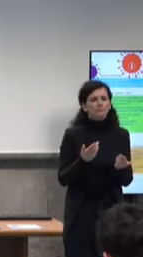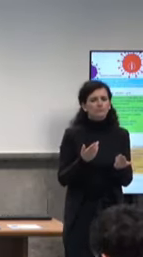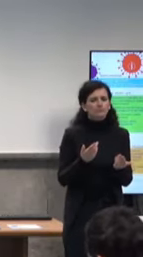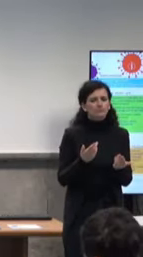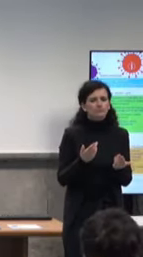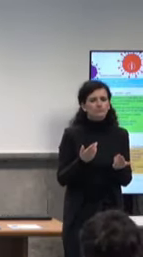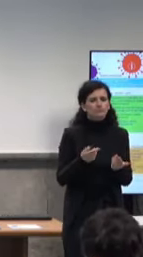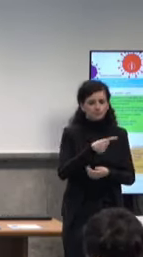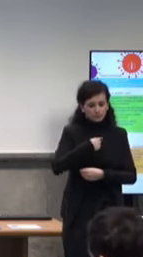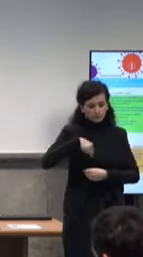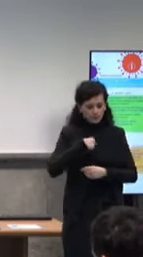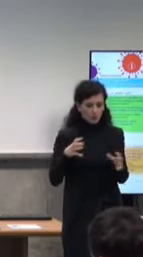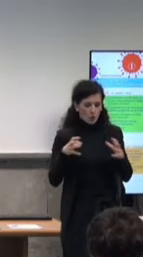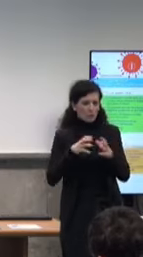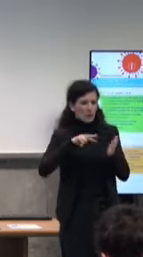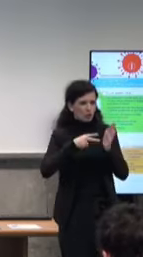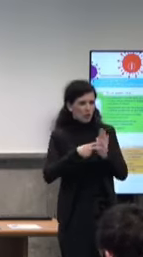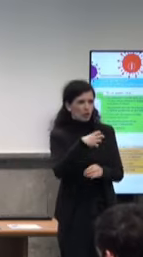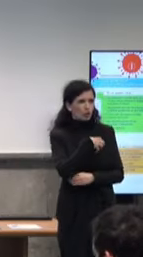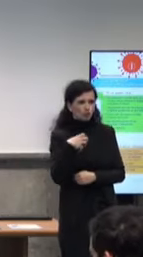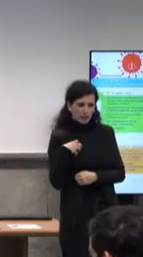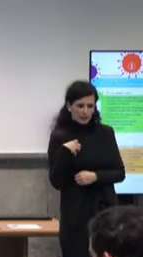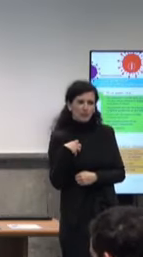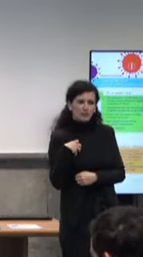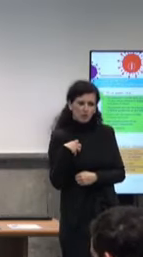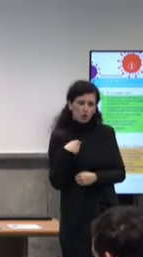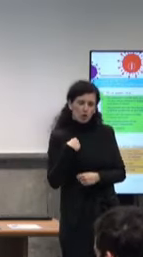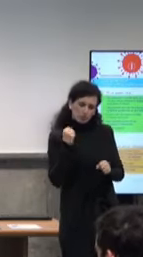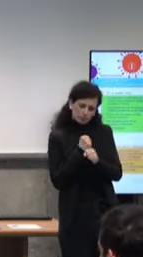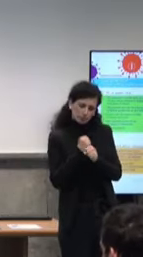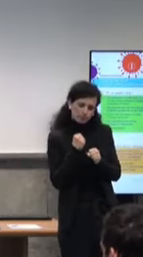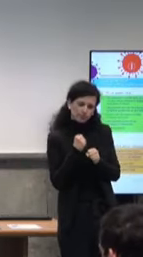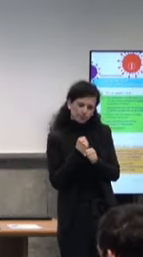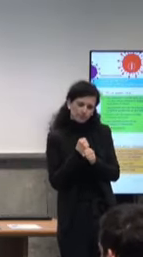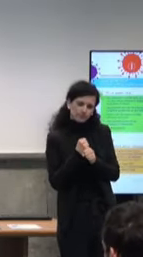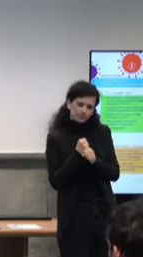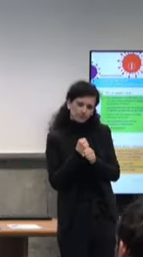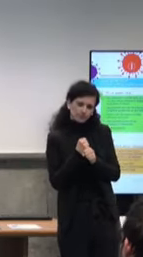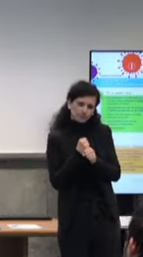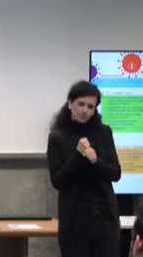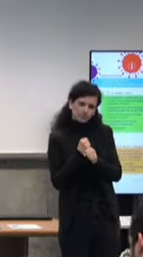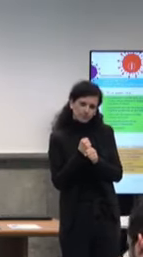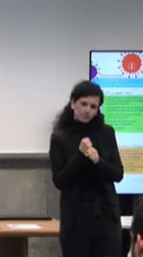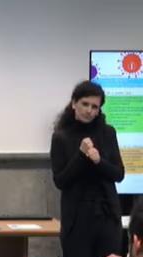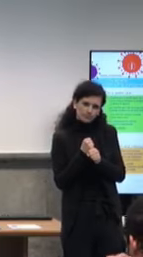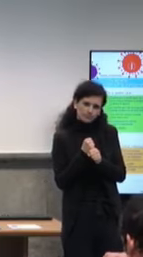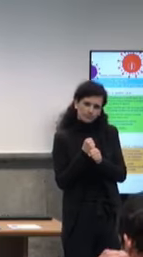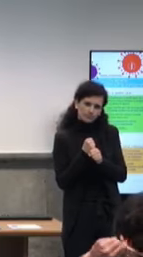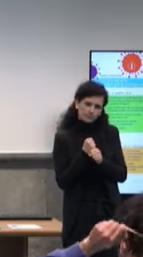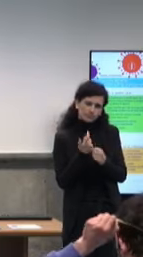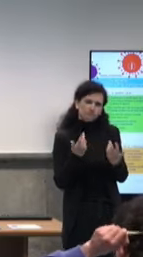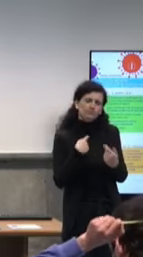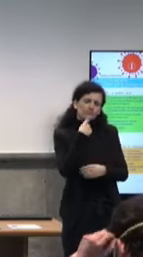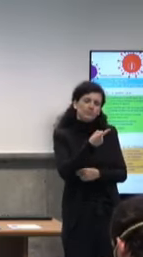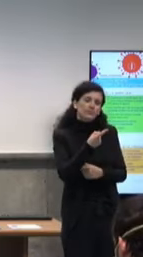come comitato tecnico scientifico per fare un'indagine a stretto giro di chiamiamola siro dissero